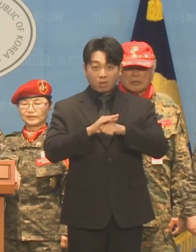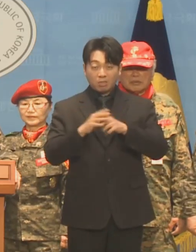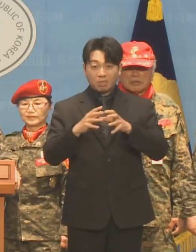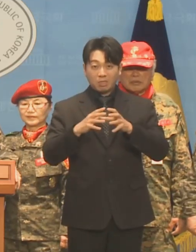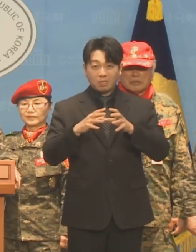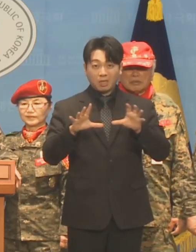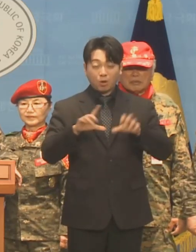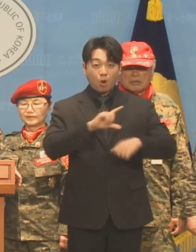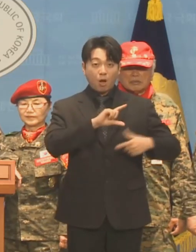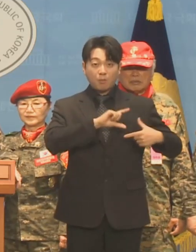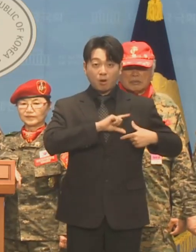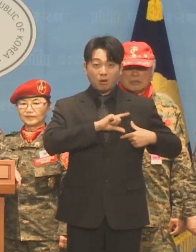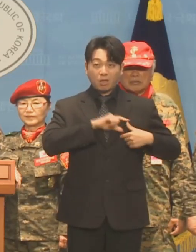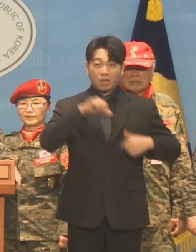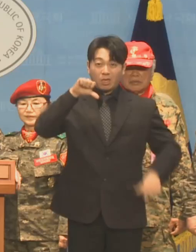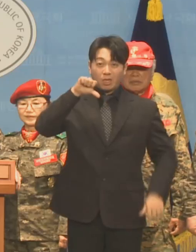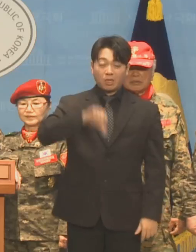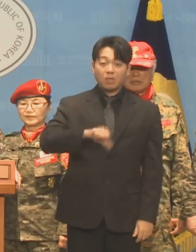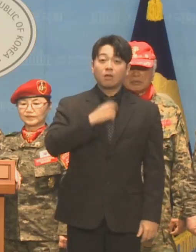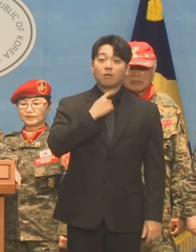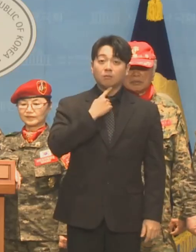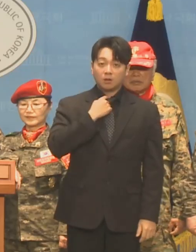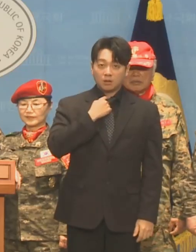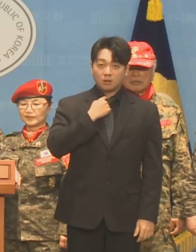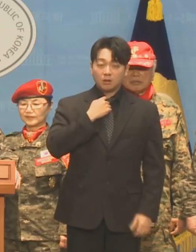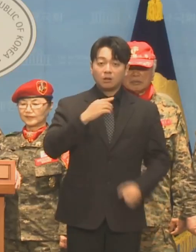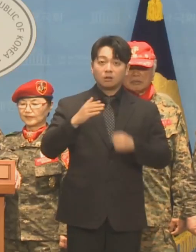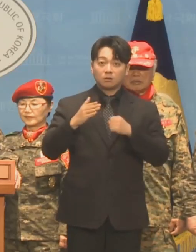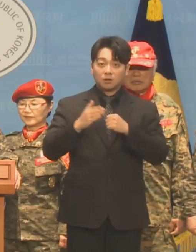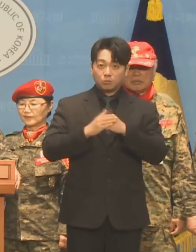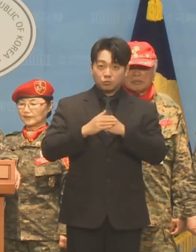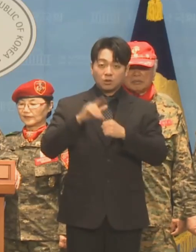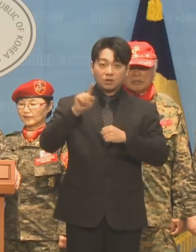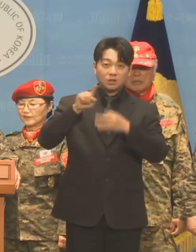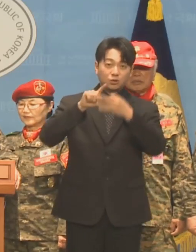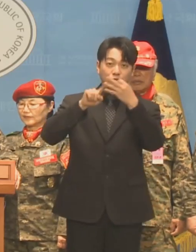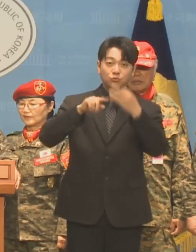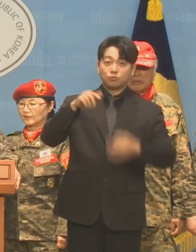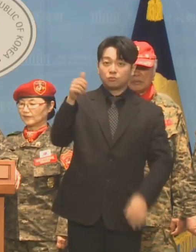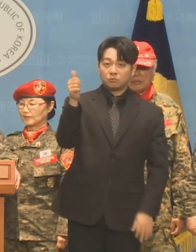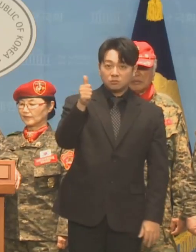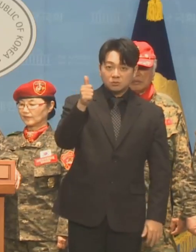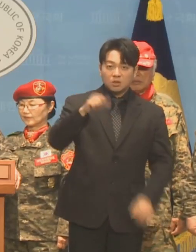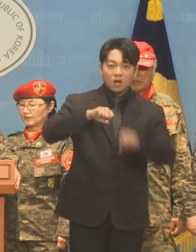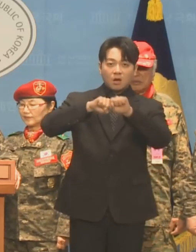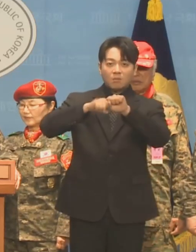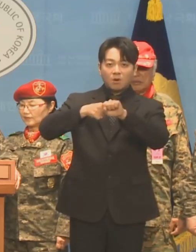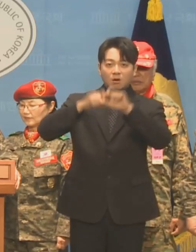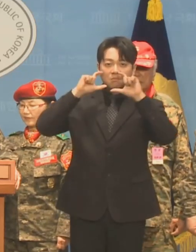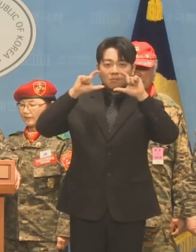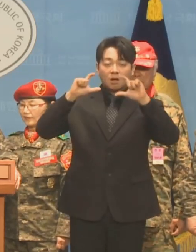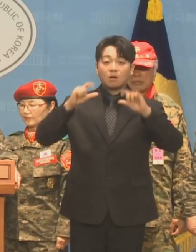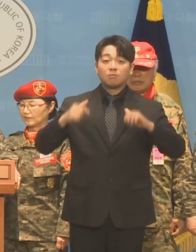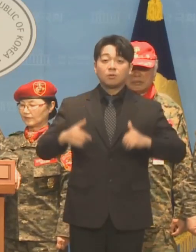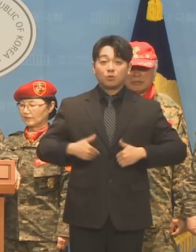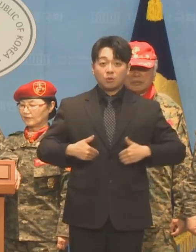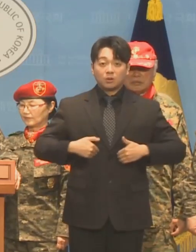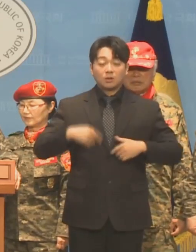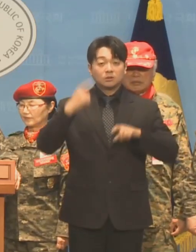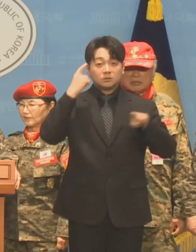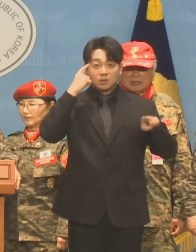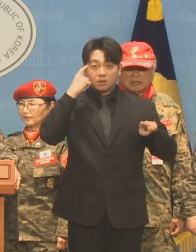실추시켰으니 윤석열은 혹독한 대가를 치러야 한다 하면서